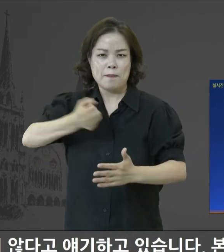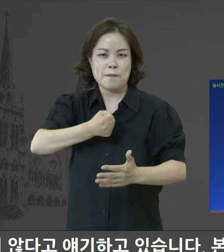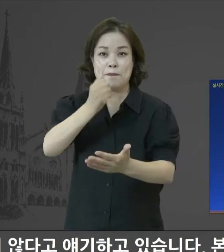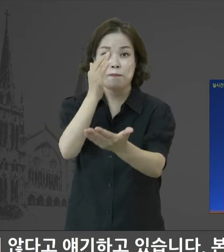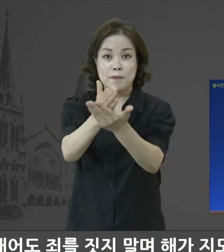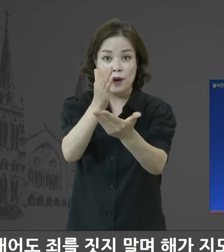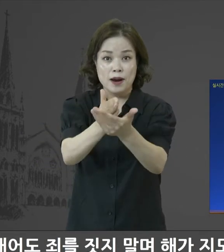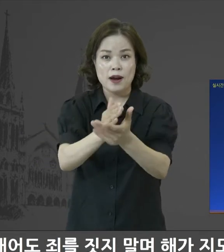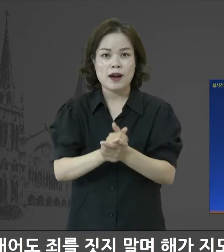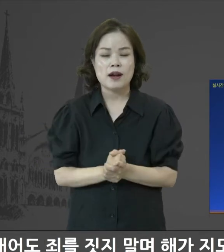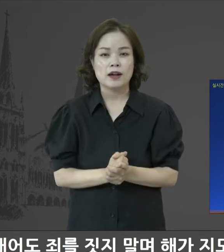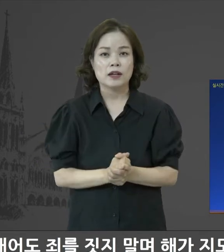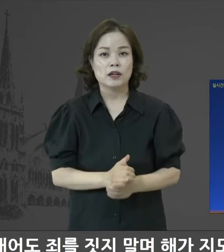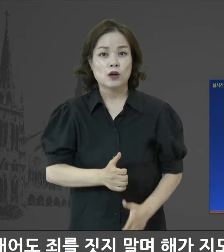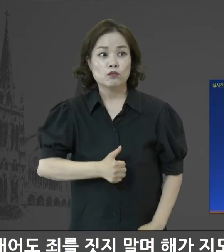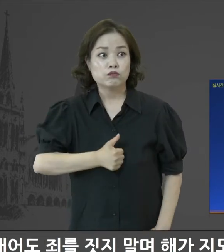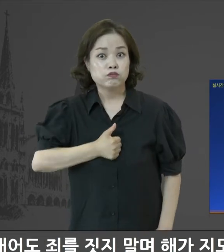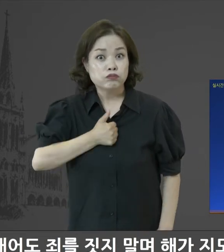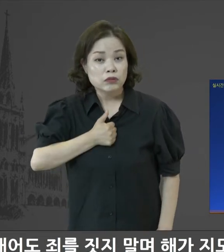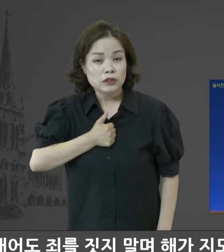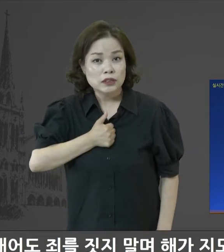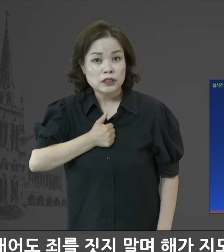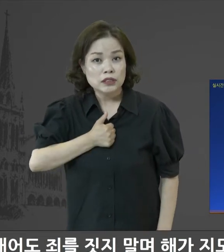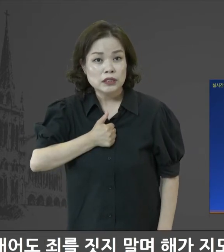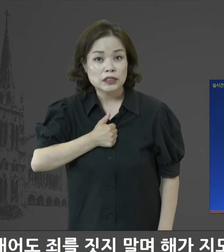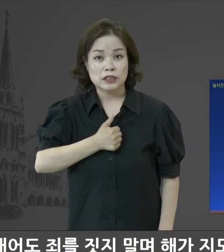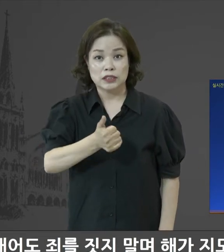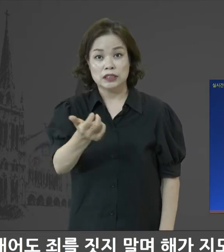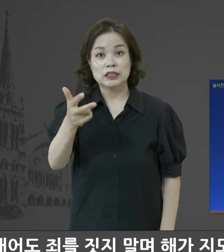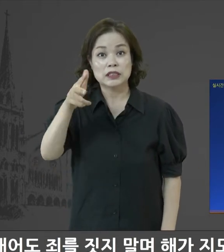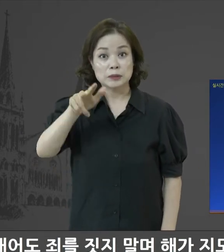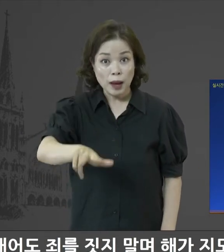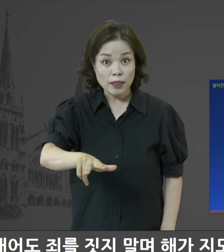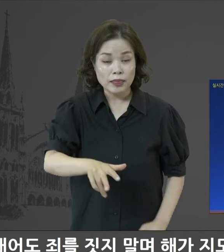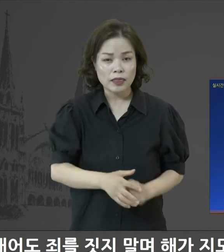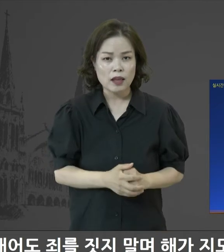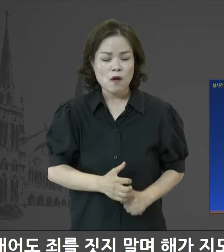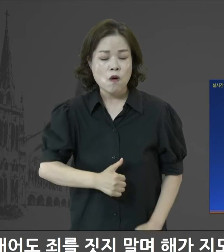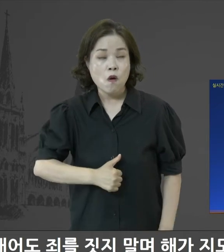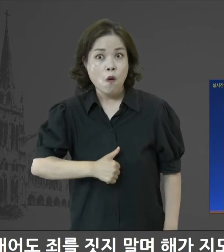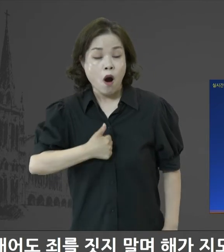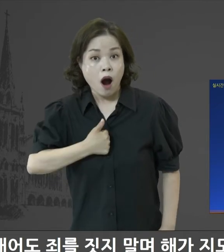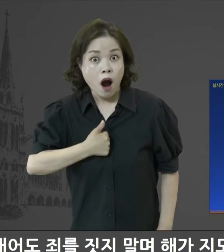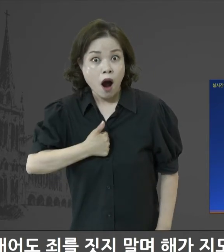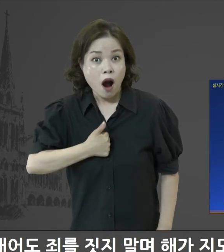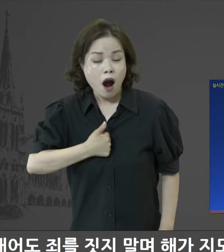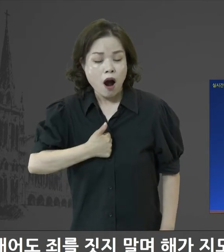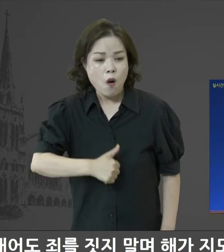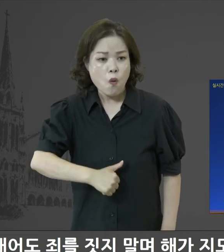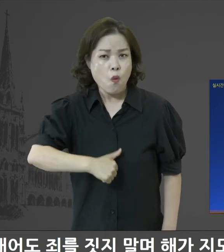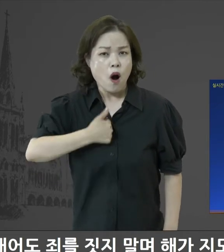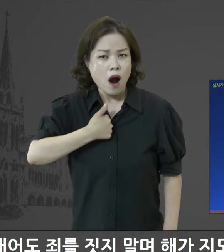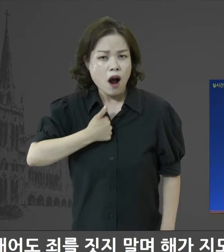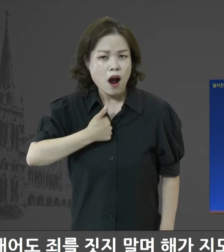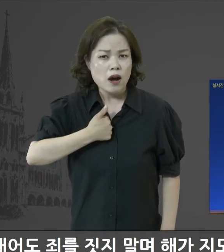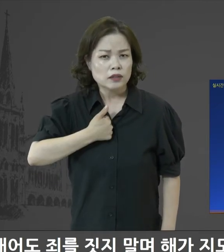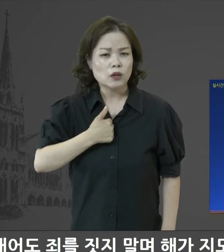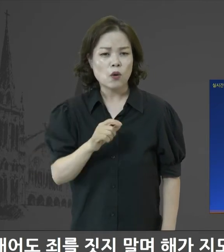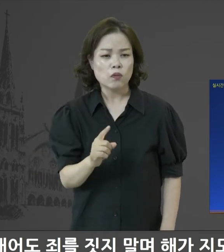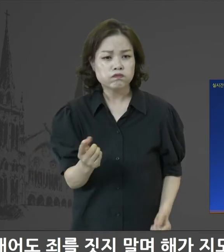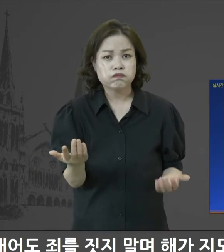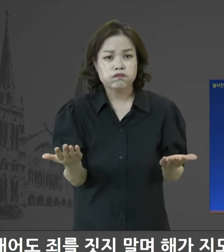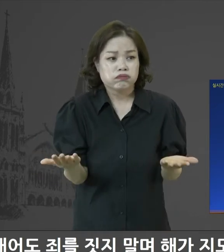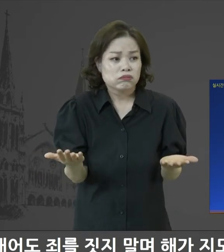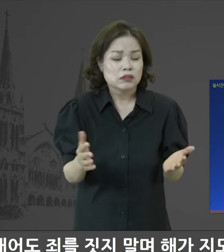말고. 분을 내어도 이렇게 되어 있습니다. 분을 내는 것이 어쩔 수